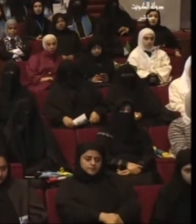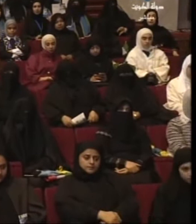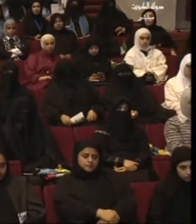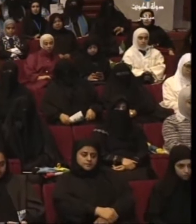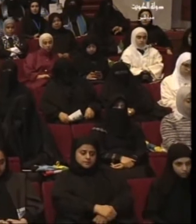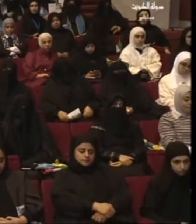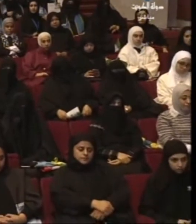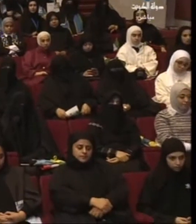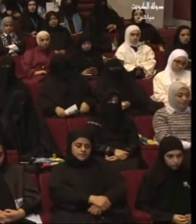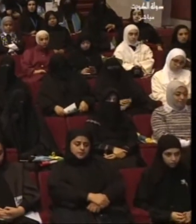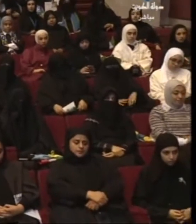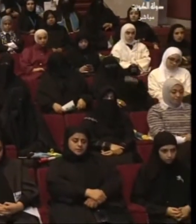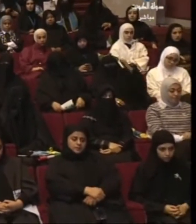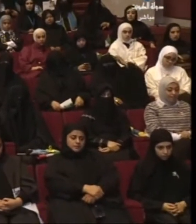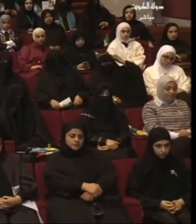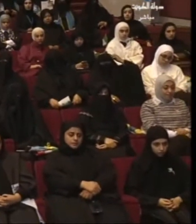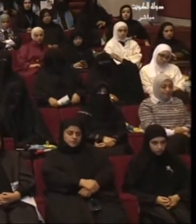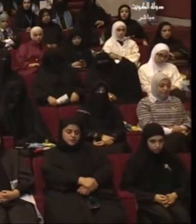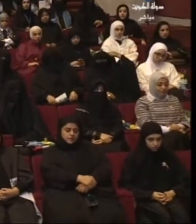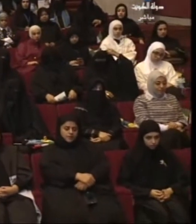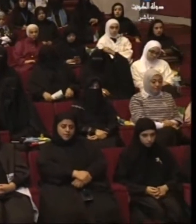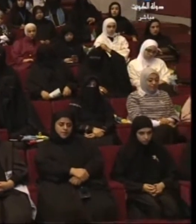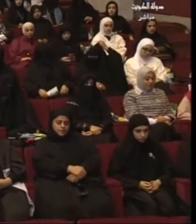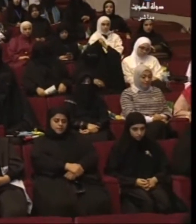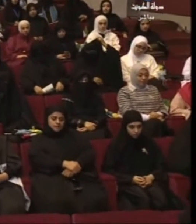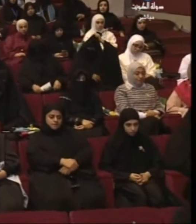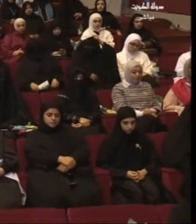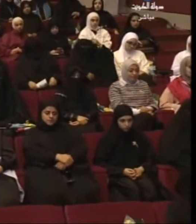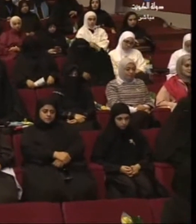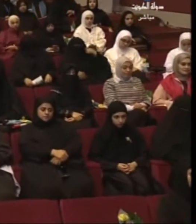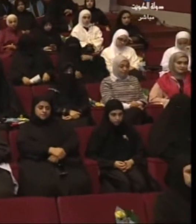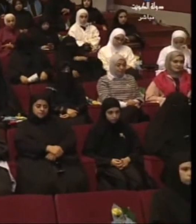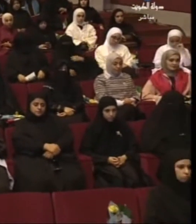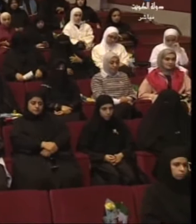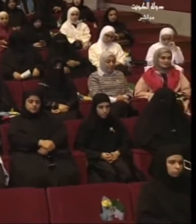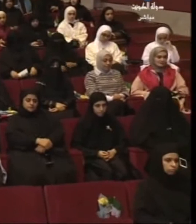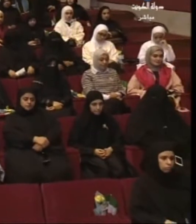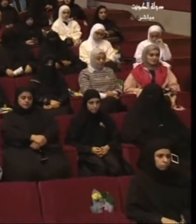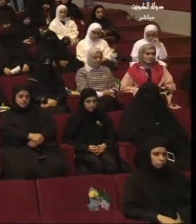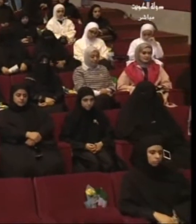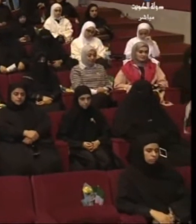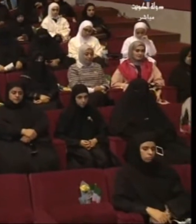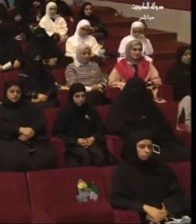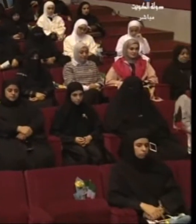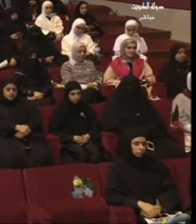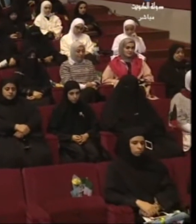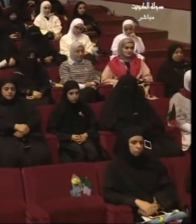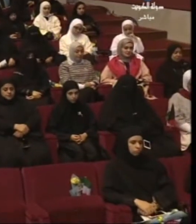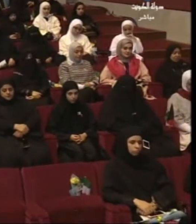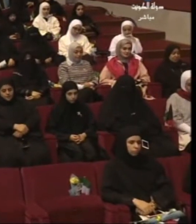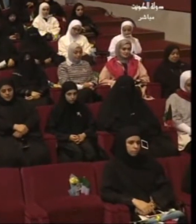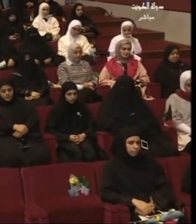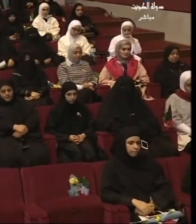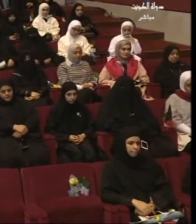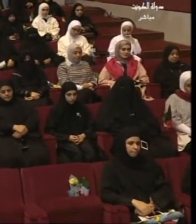1729 مشاركا ومشاركة يمثلون 40 جهة حكومية وخيرية داخل دولة الكويت، وكان إجمالي عدد